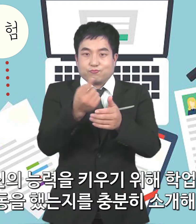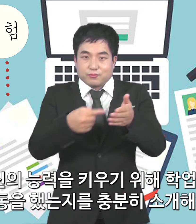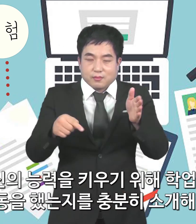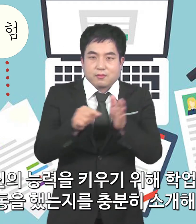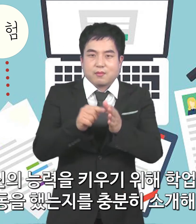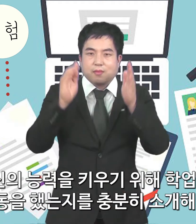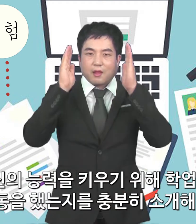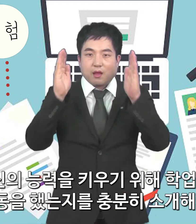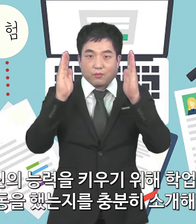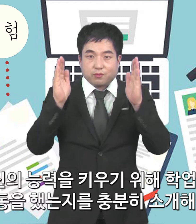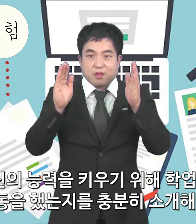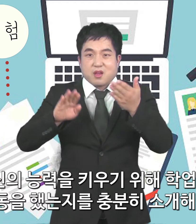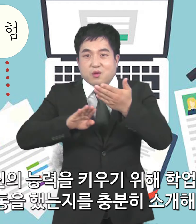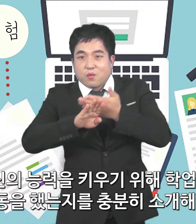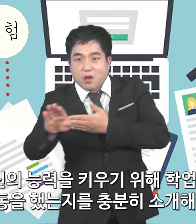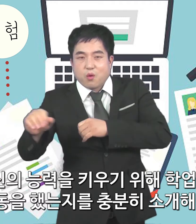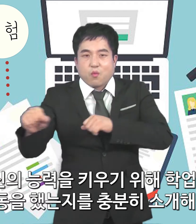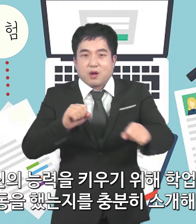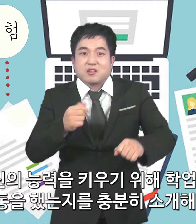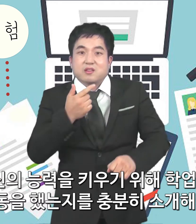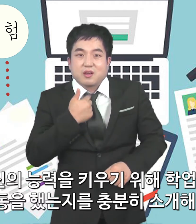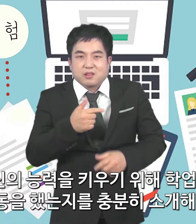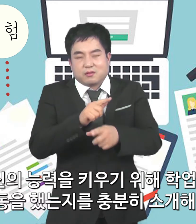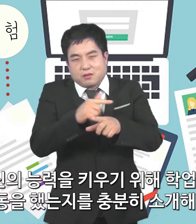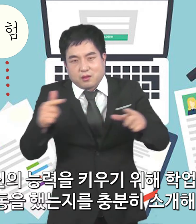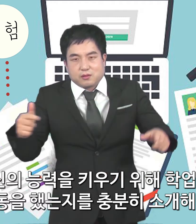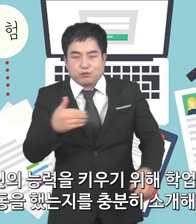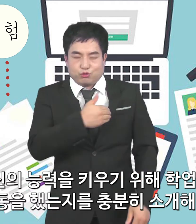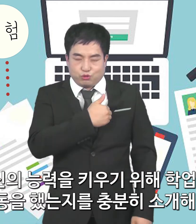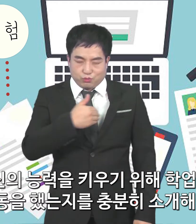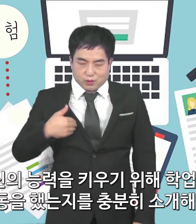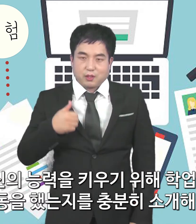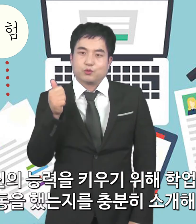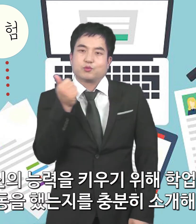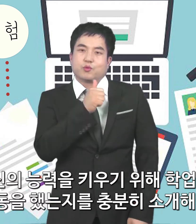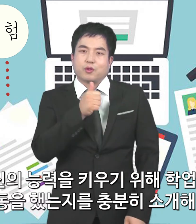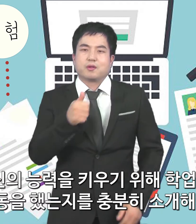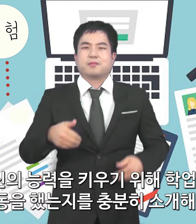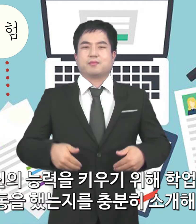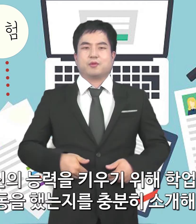자신의 능력을 키우기 위해 학업 외에 어떤 활동을 했는지를 충분히 소개해야 합니다.